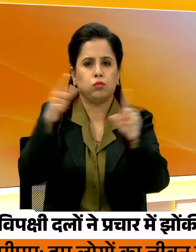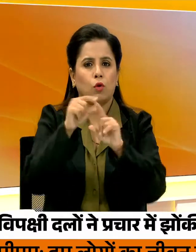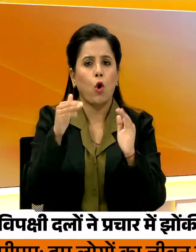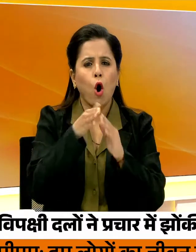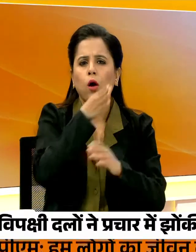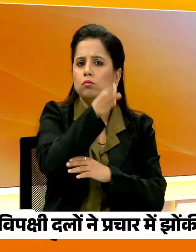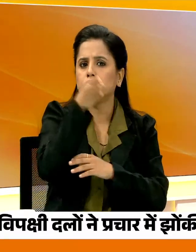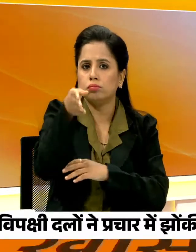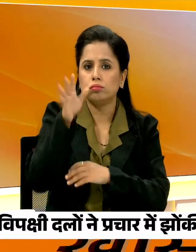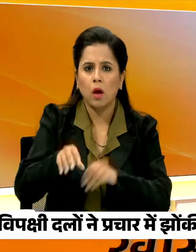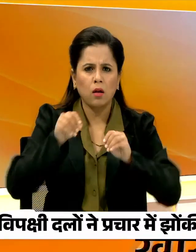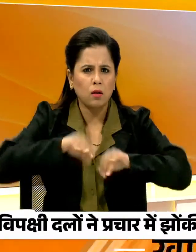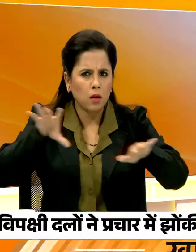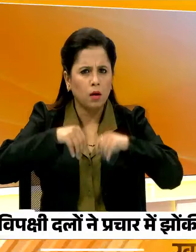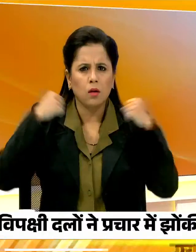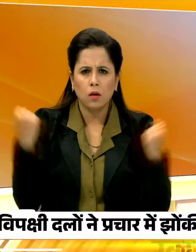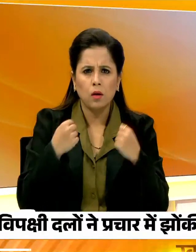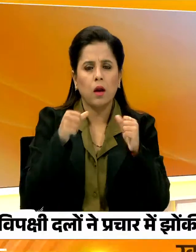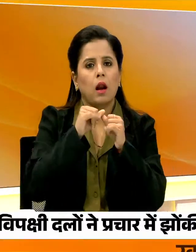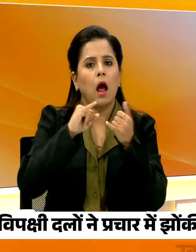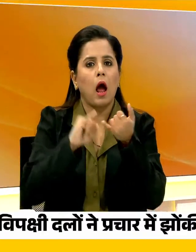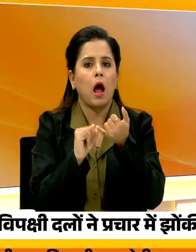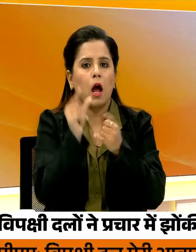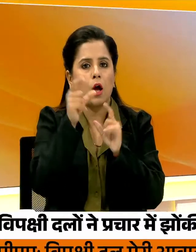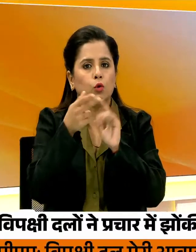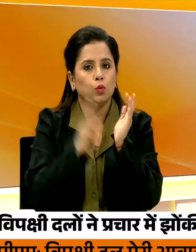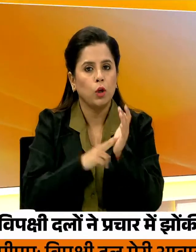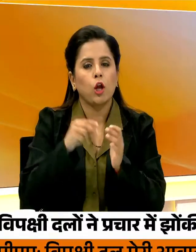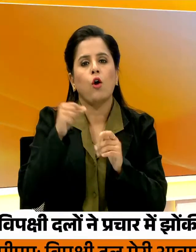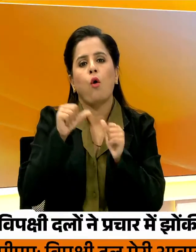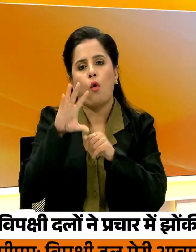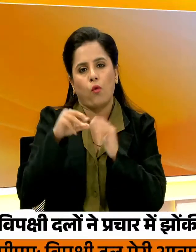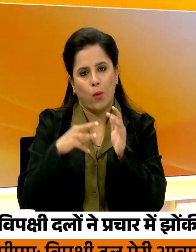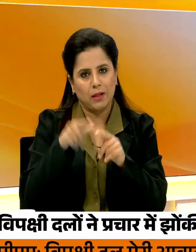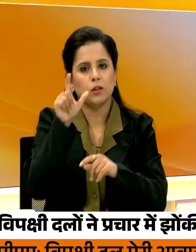घर जाकर प्रचार में जुटे असदुद्दीन ओवैसी।